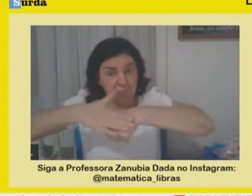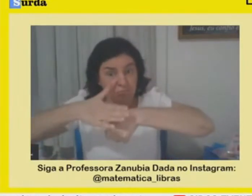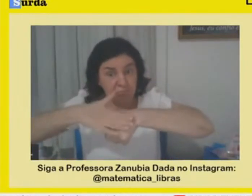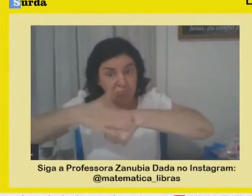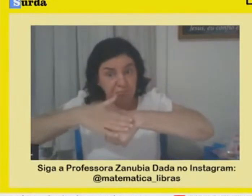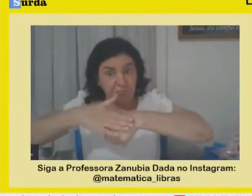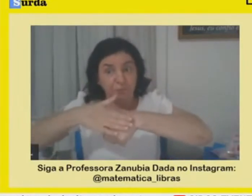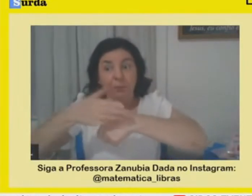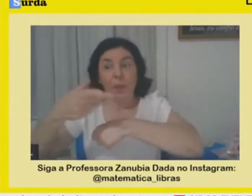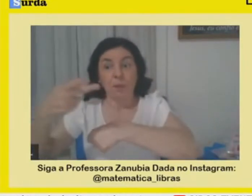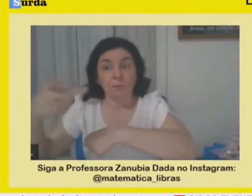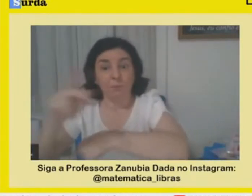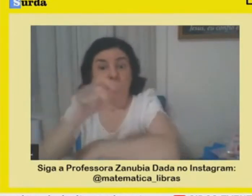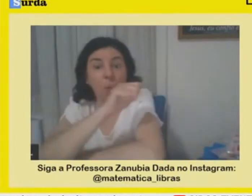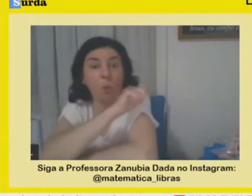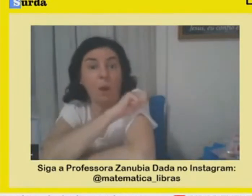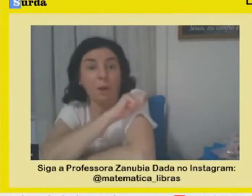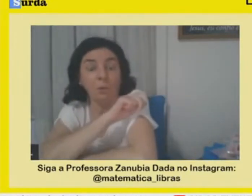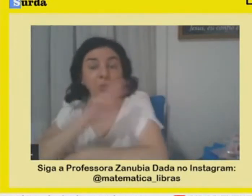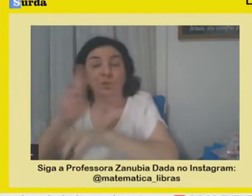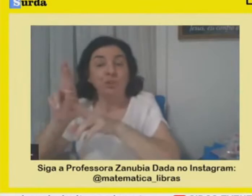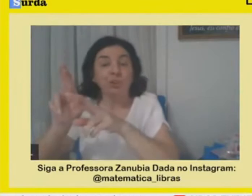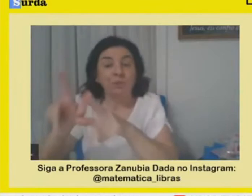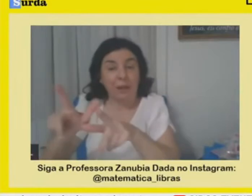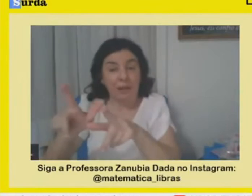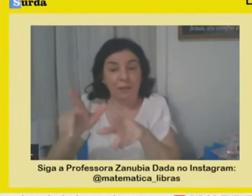faz isso em libras?